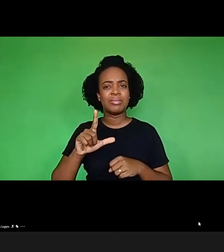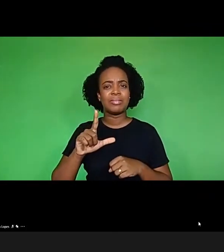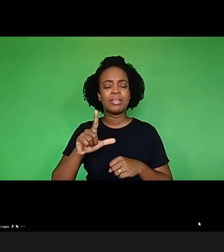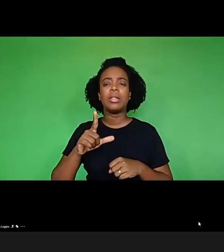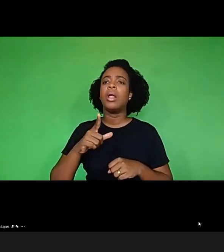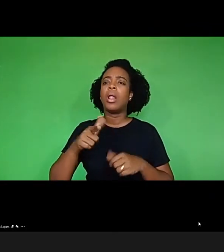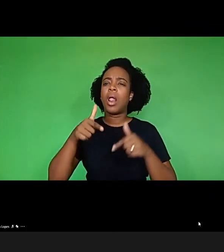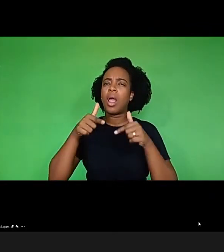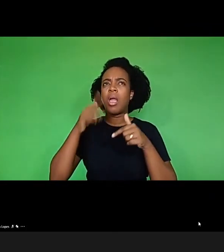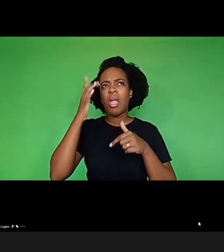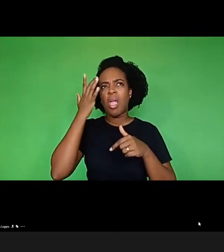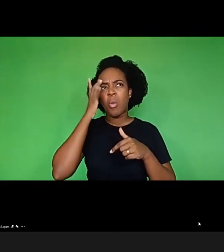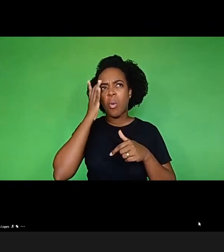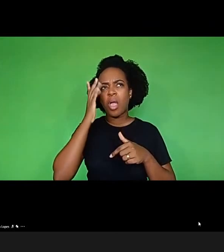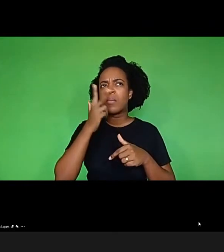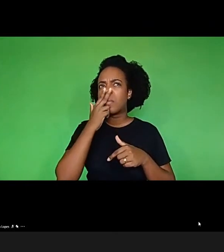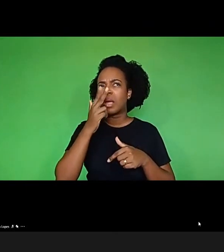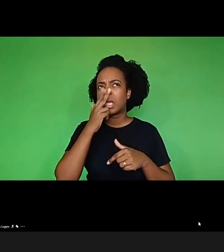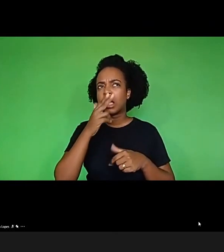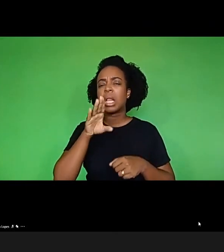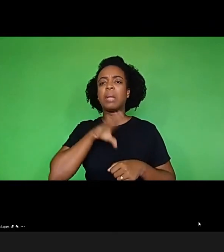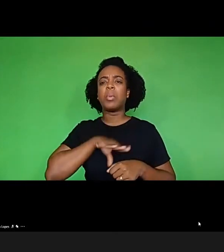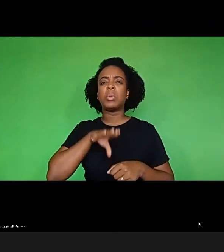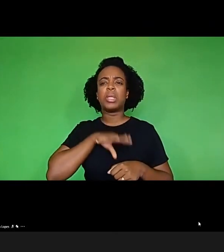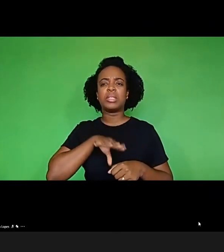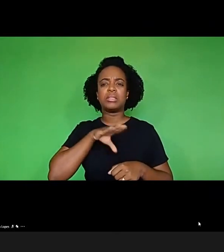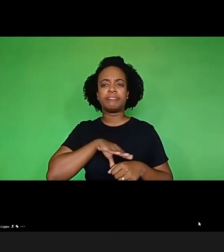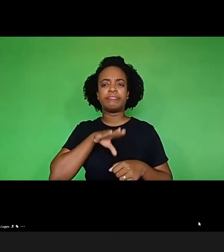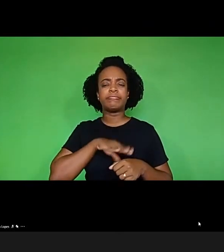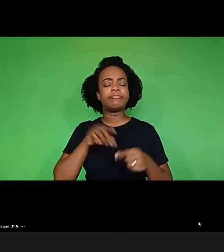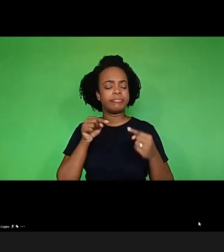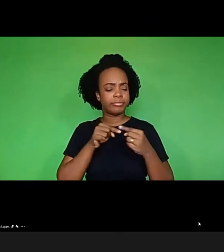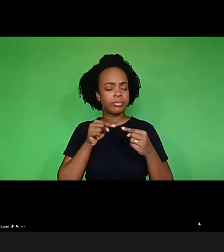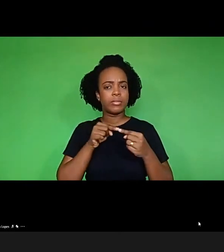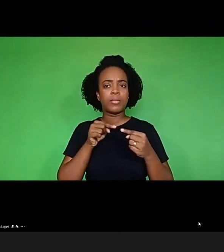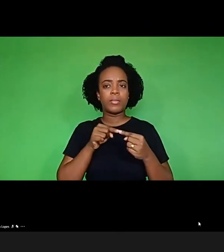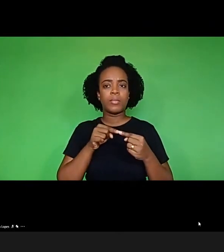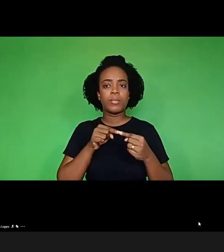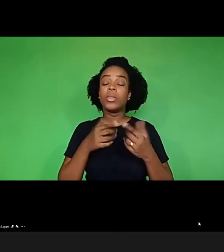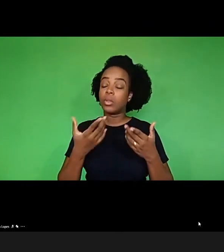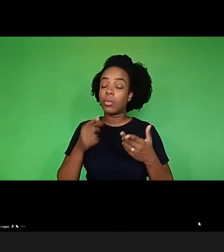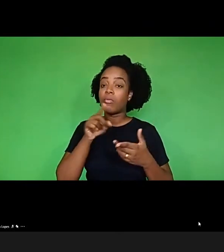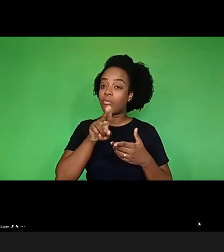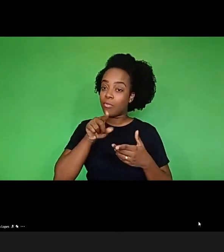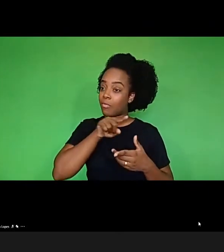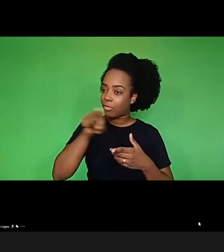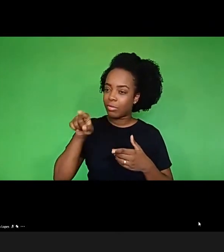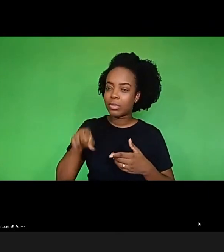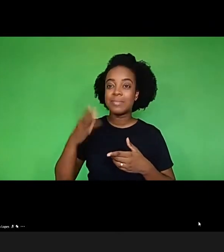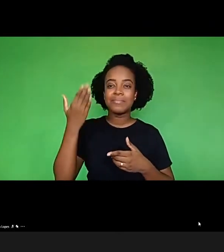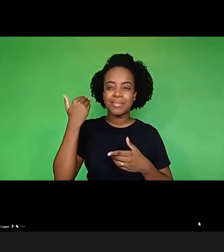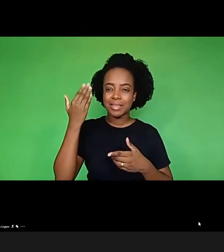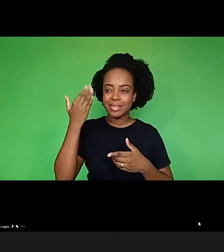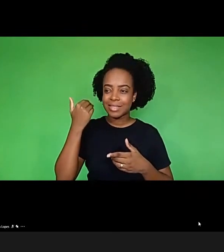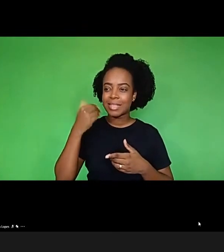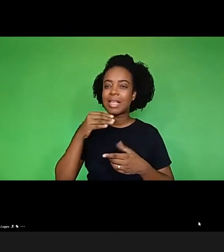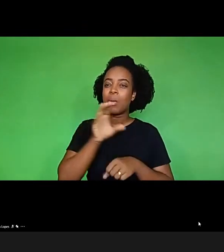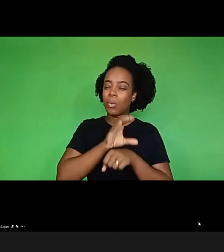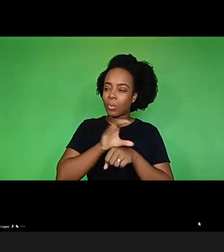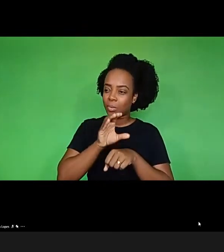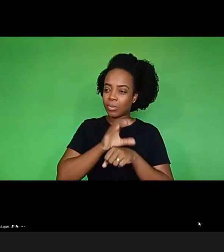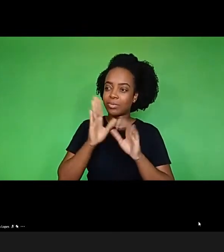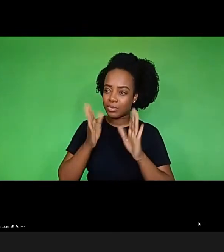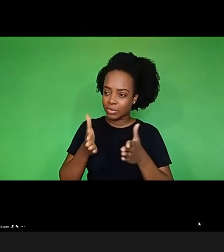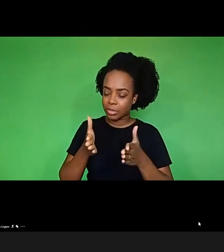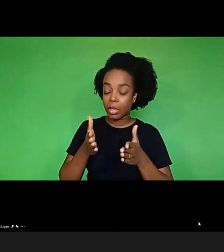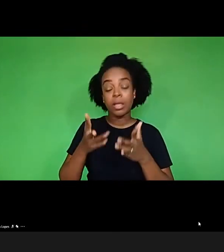portuguesa. Então, vocês que já utilizaram, vai ser no mesmo molde. Nós vamos ter o nosso curso, né? Cada